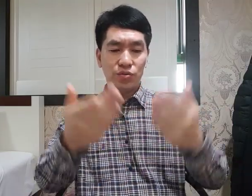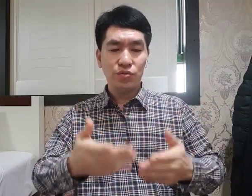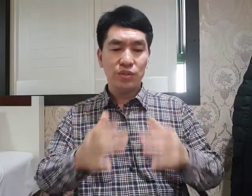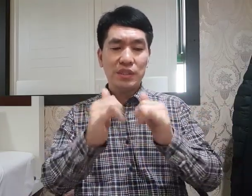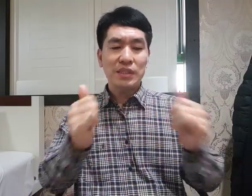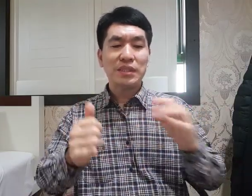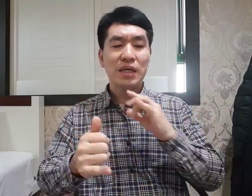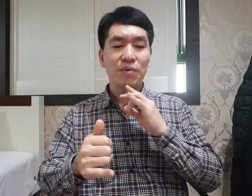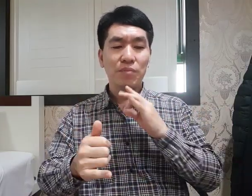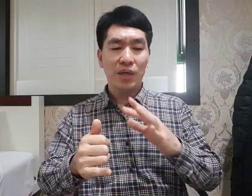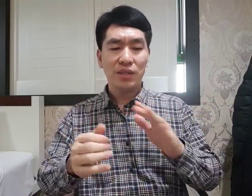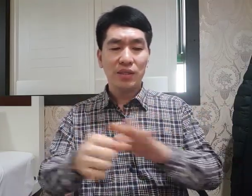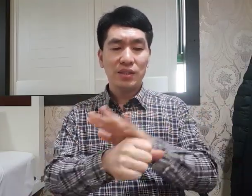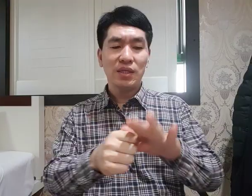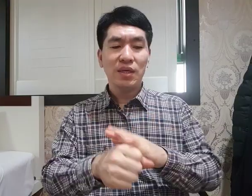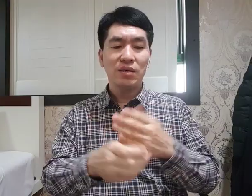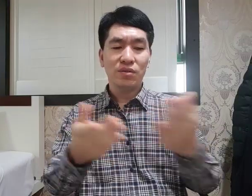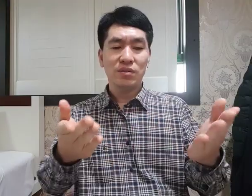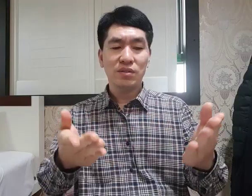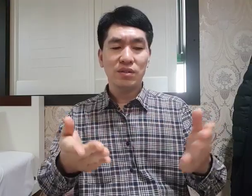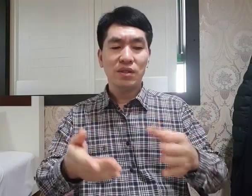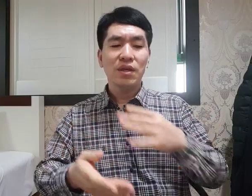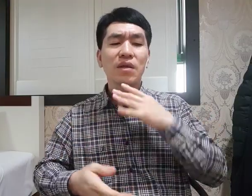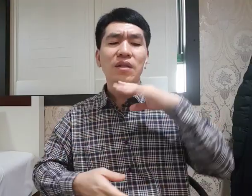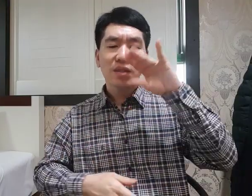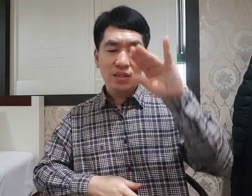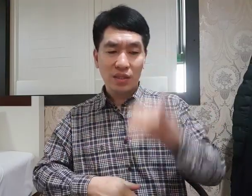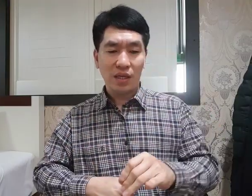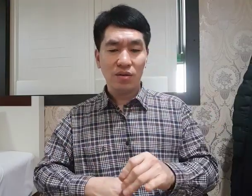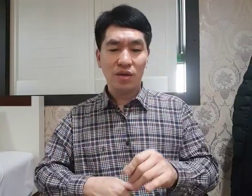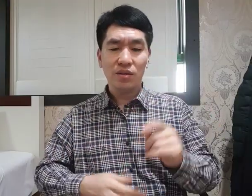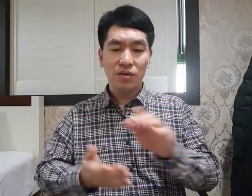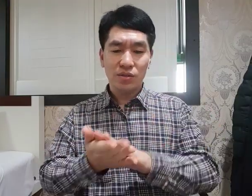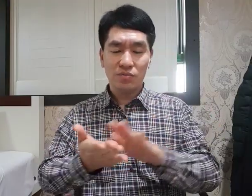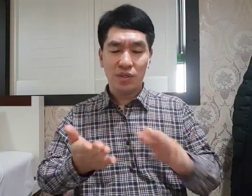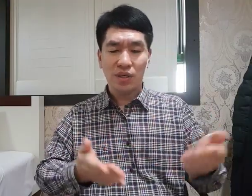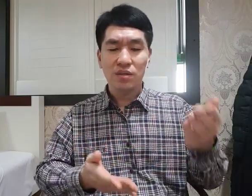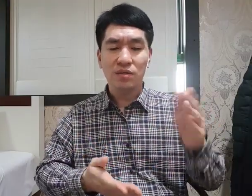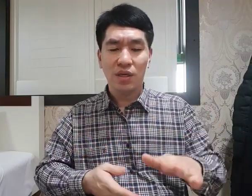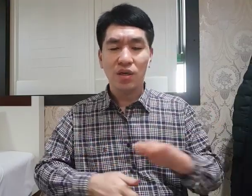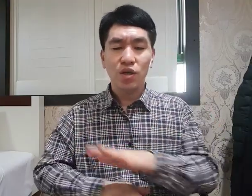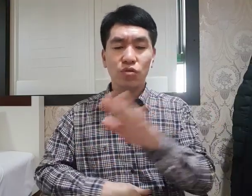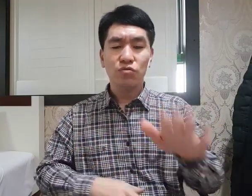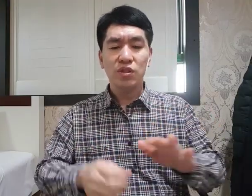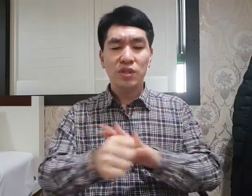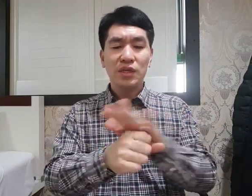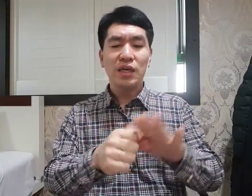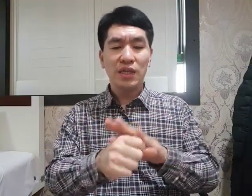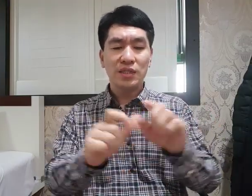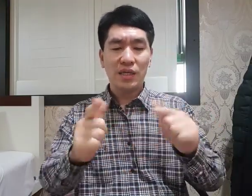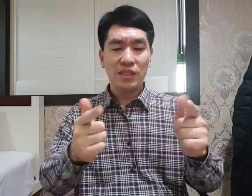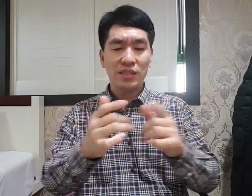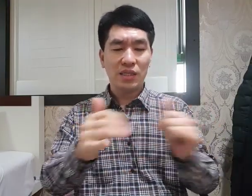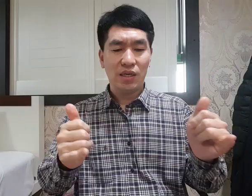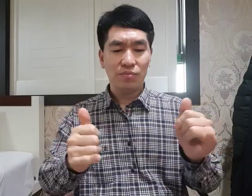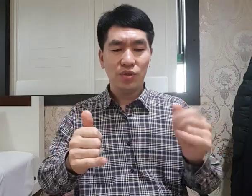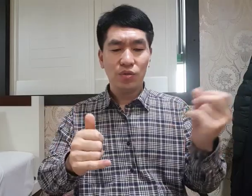주는 사람만 사랑하는 것은 당연한 것입니다. 그러나 우리를 사랑하지 않는 사람